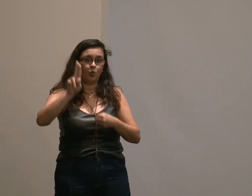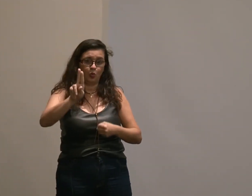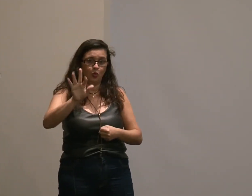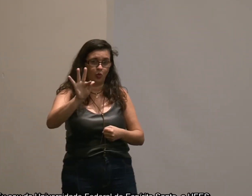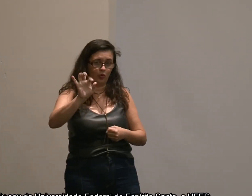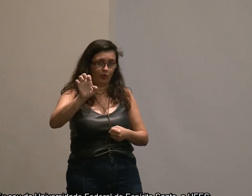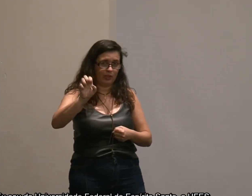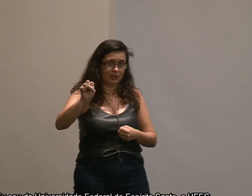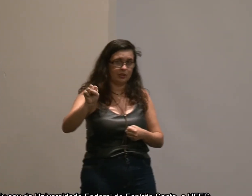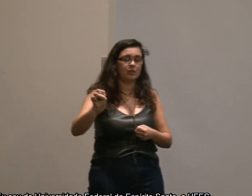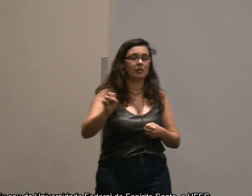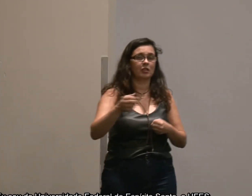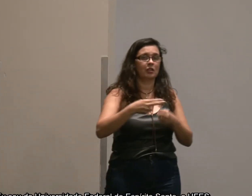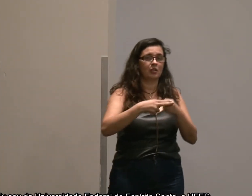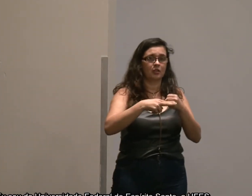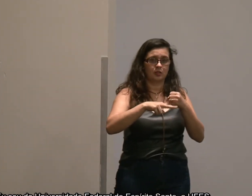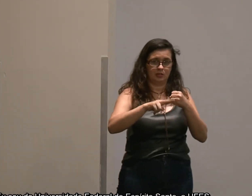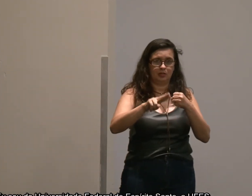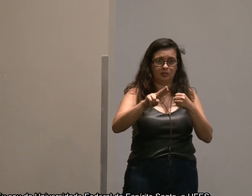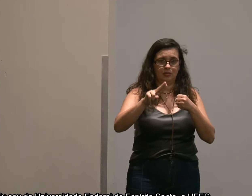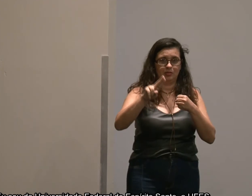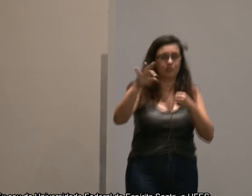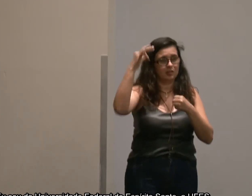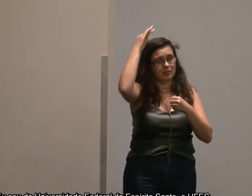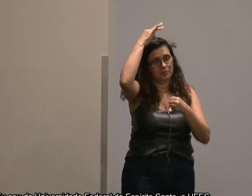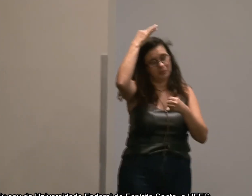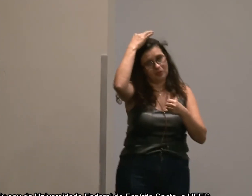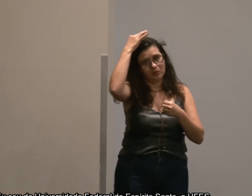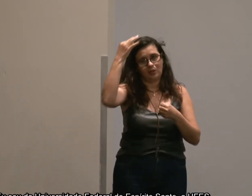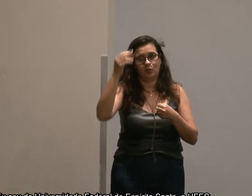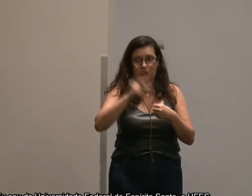eu sou da Universidade Federal do Espírito Santo a UFIS